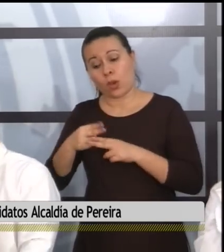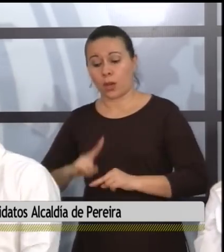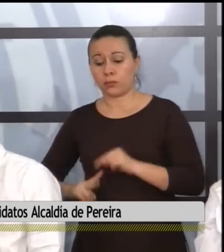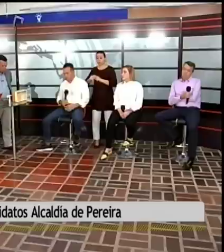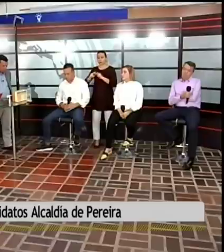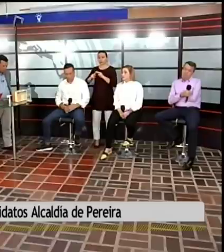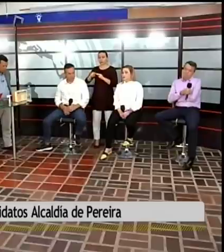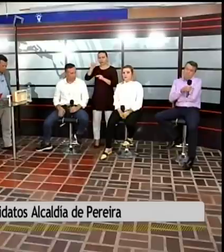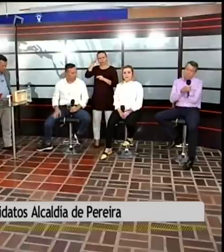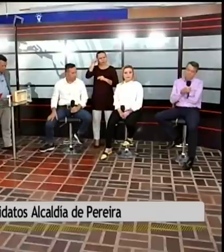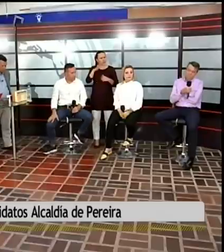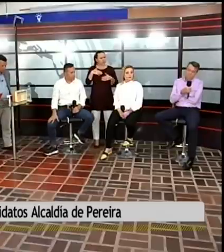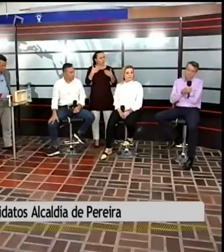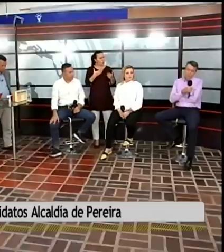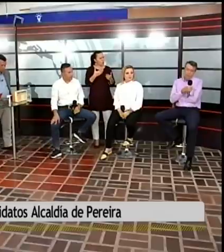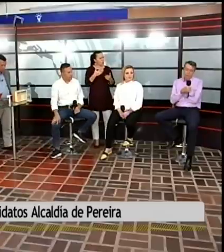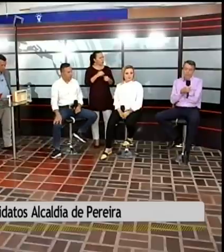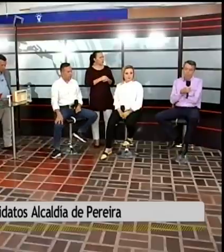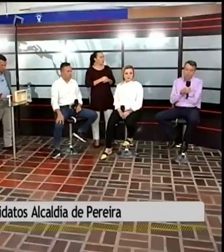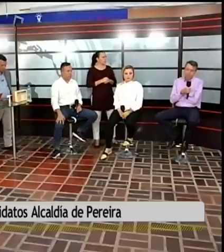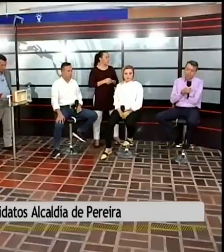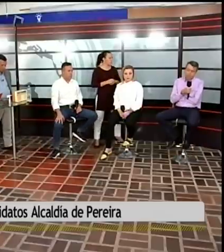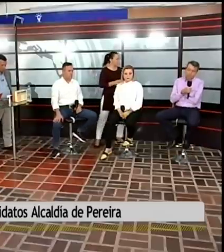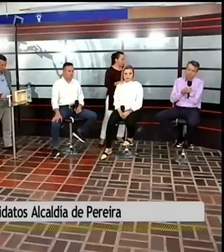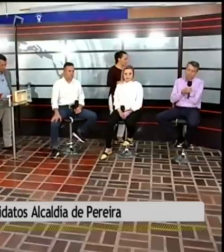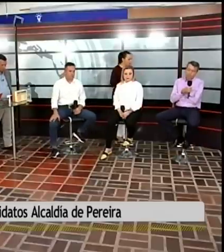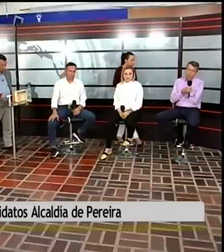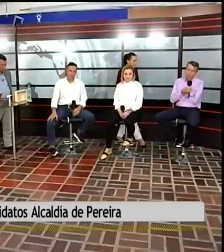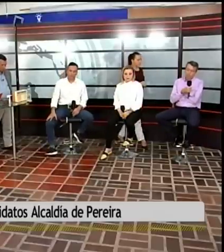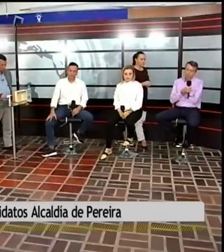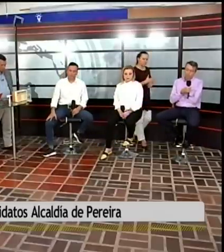importante. ¿Cómo quiere que lo recuerden, doctor Crossway?